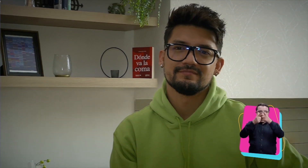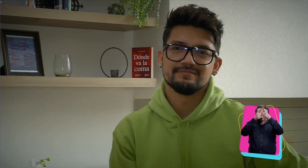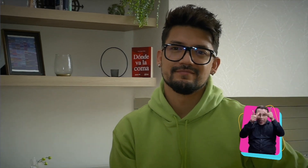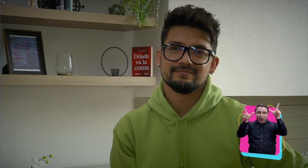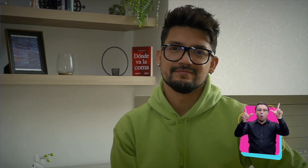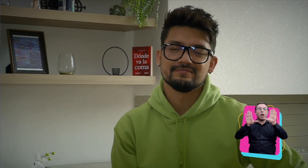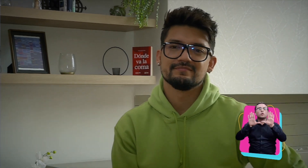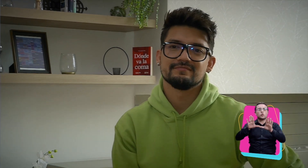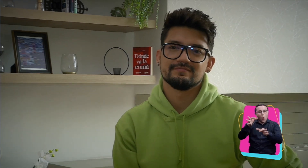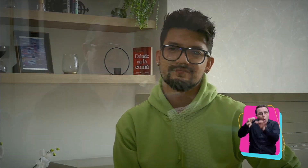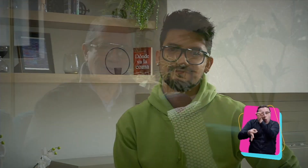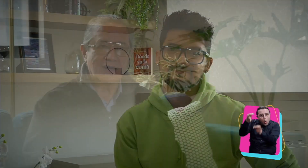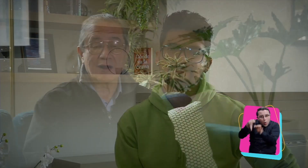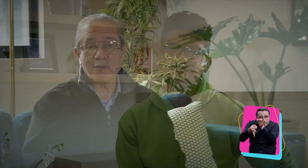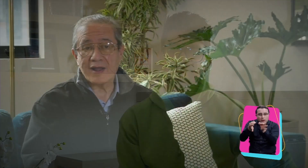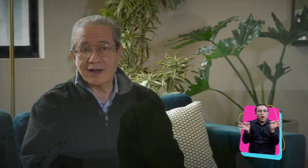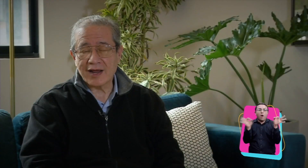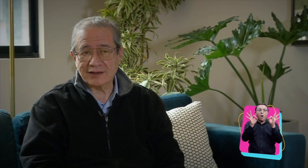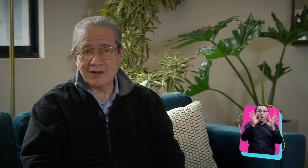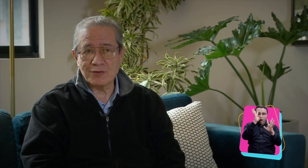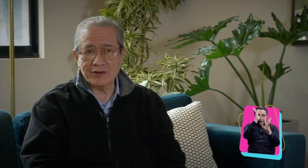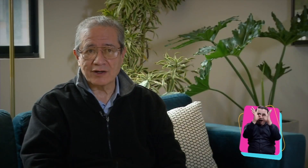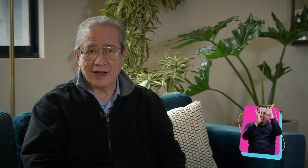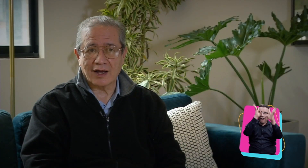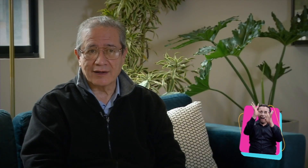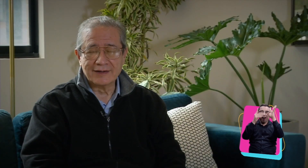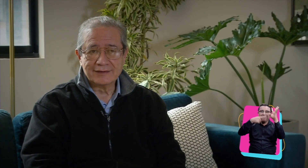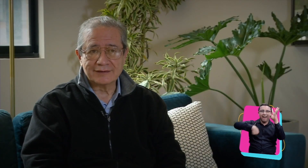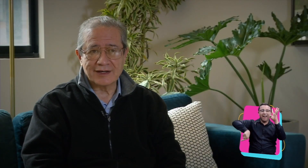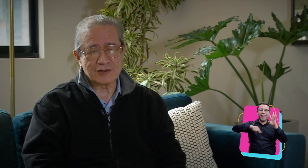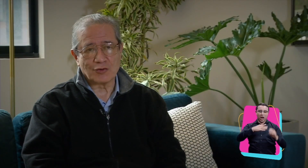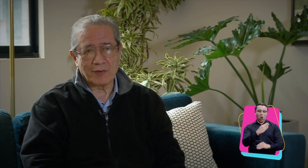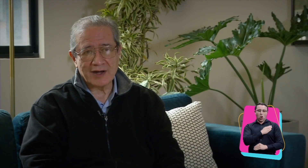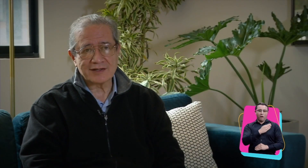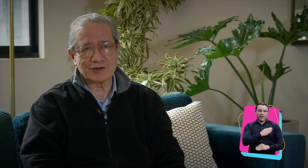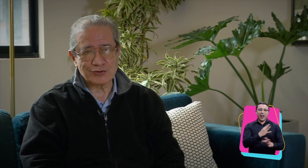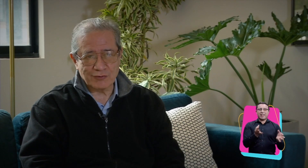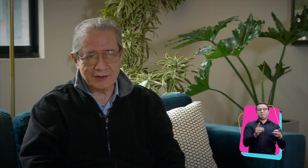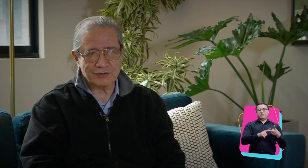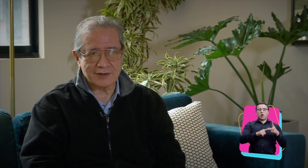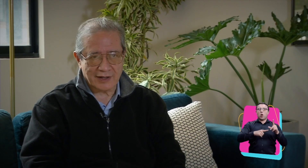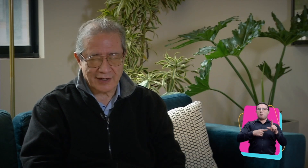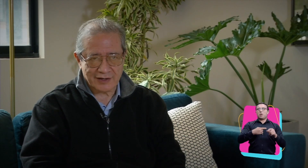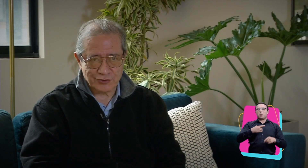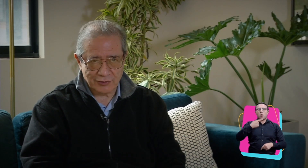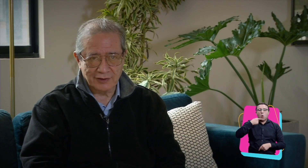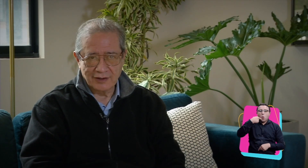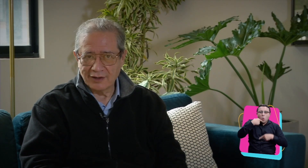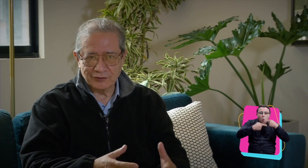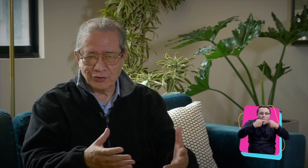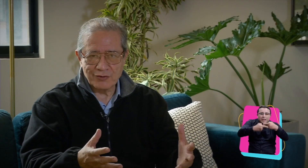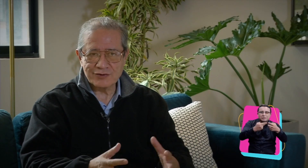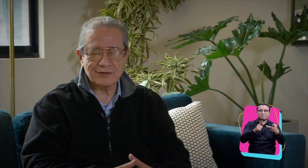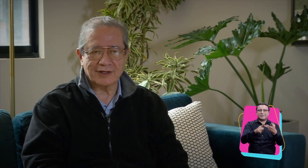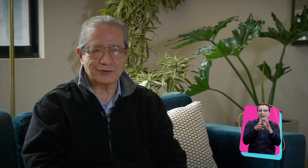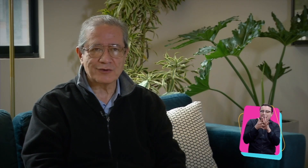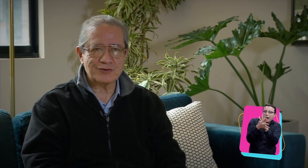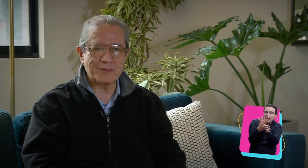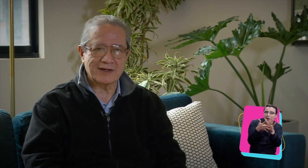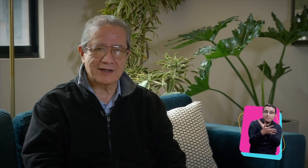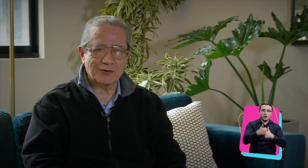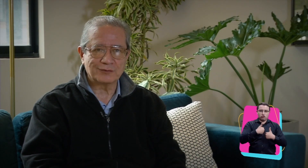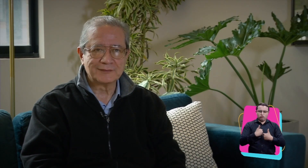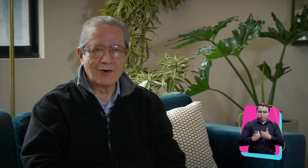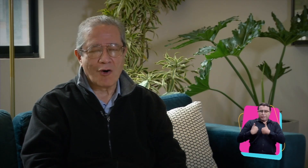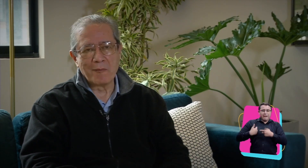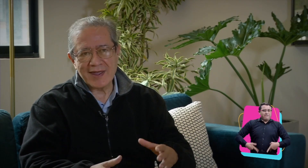jurídico o el lenguaje creativo de las novelas, de los cuentos, de la narración. En todo eso, a todo eso